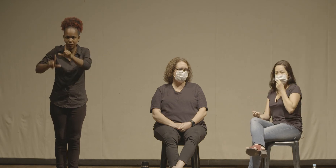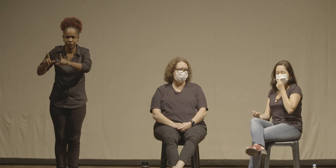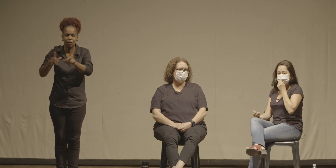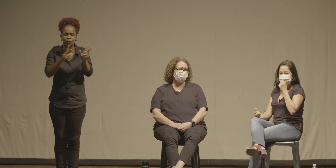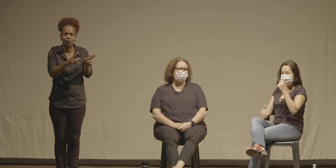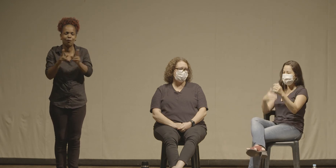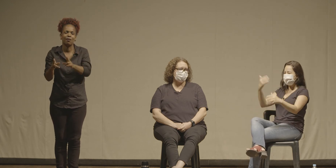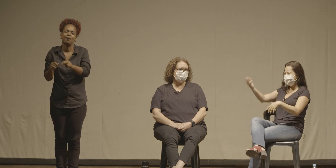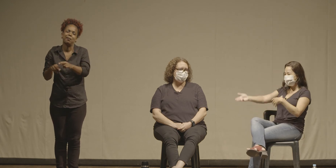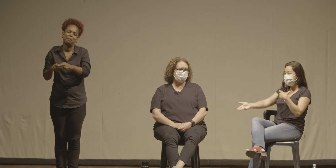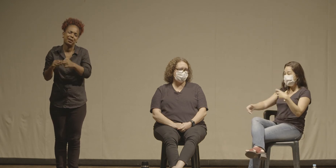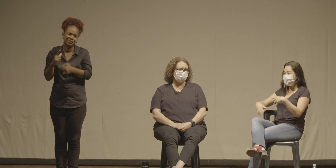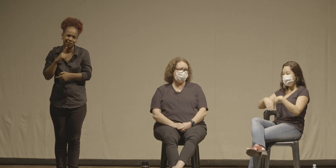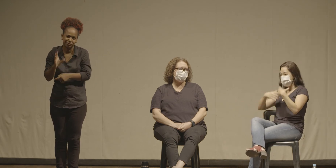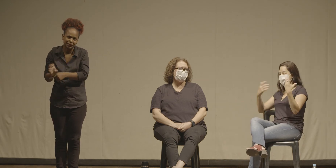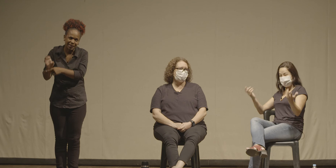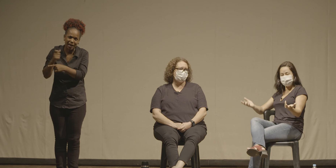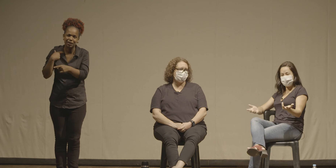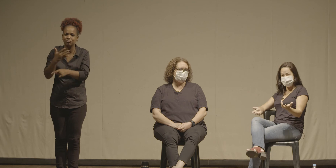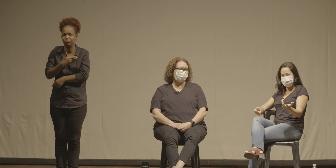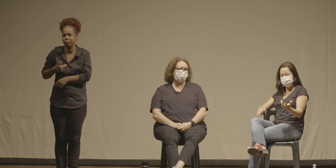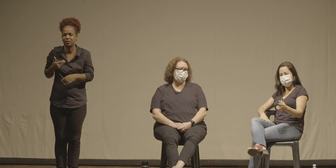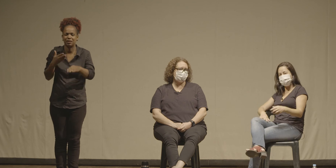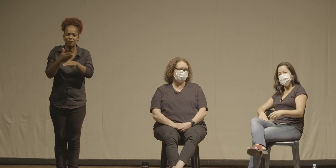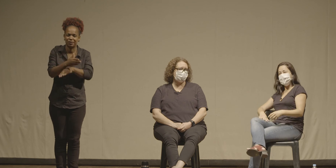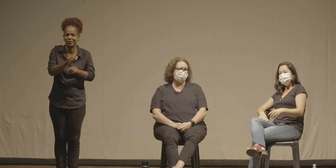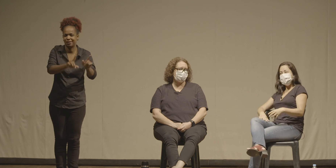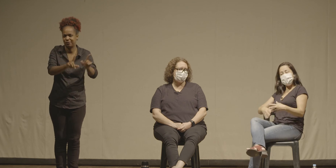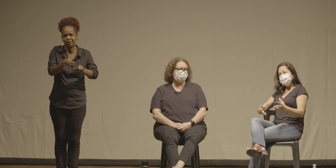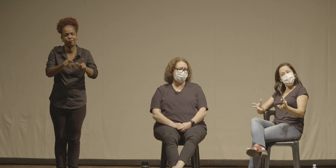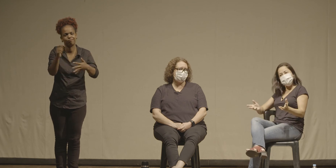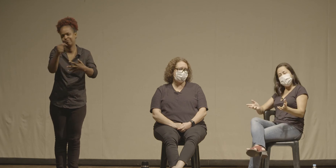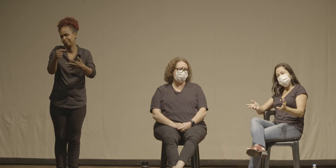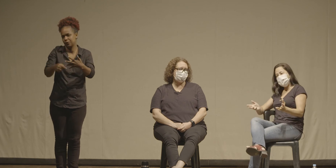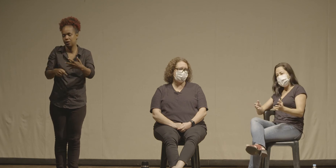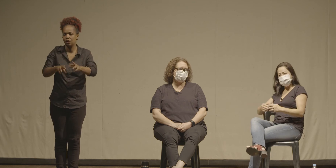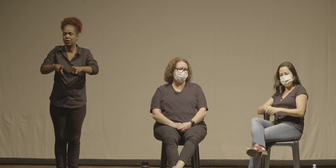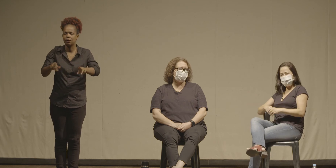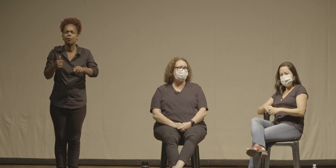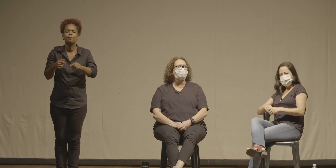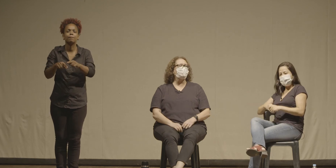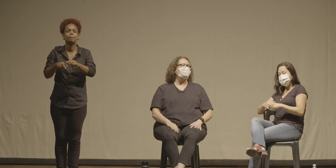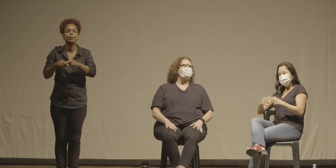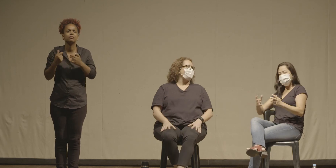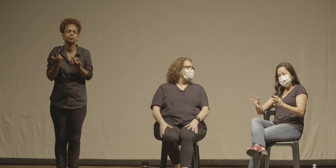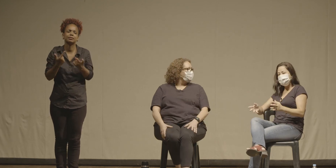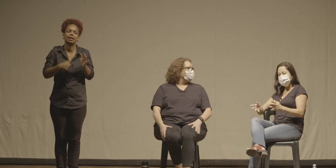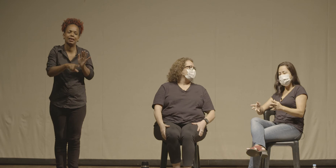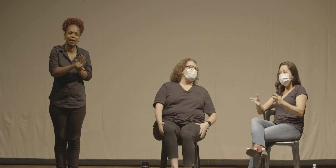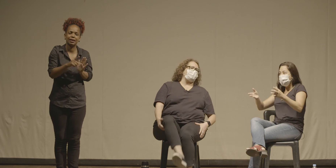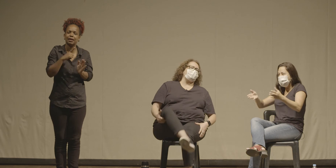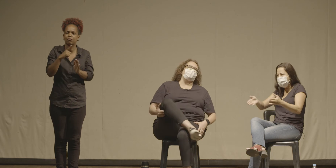o Estado interferindo na TV e a gente entra em várias outras questões. Mas há de se ter alguma lei, há de se ter